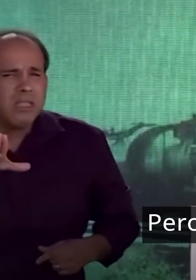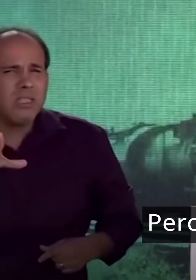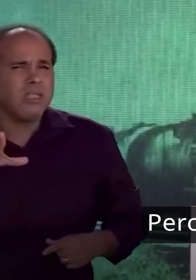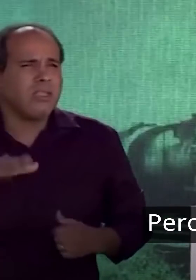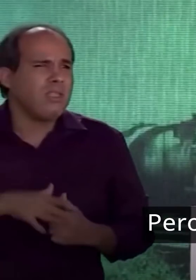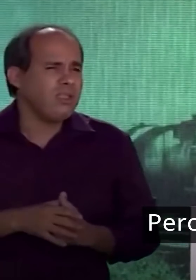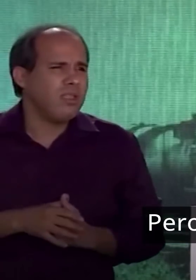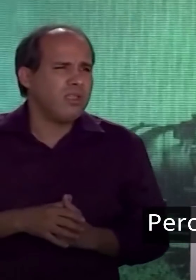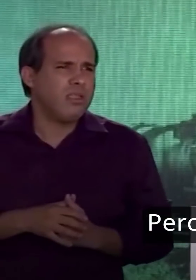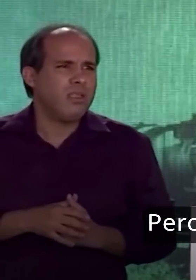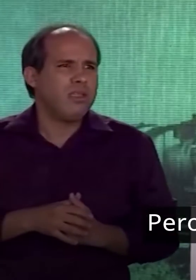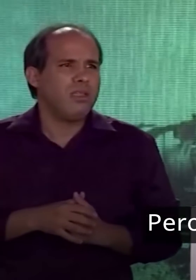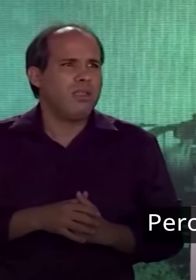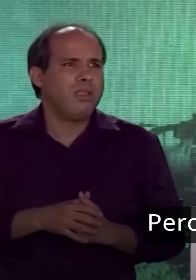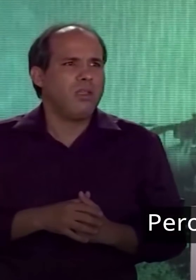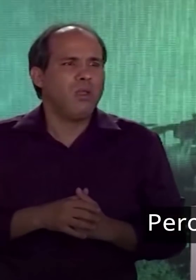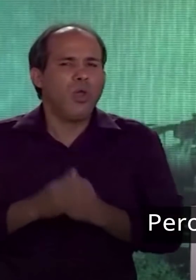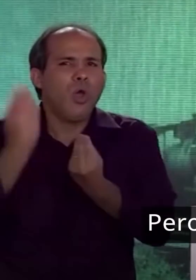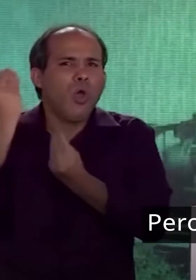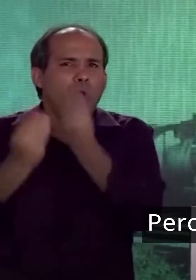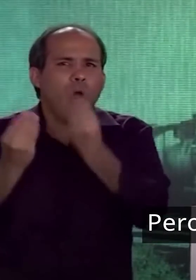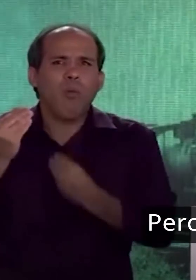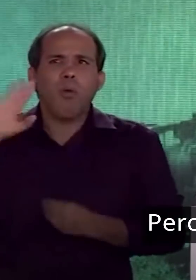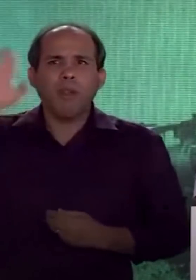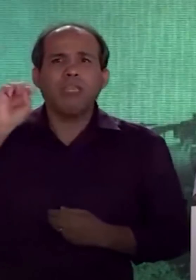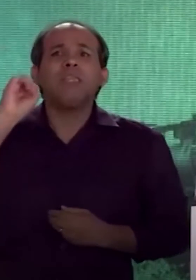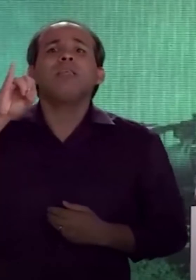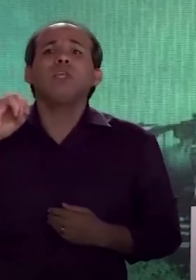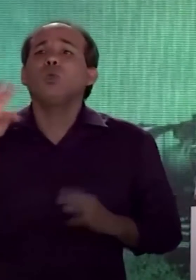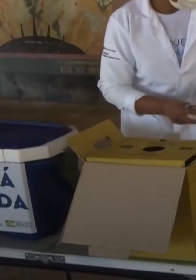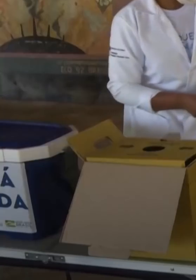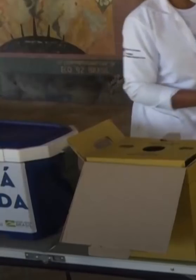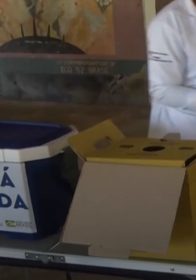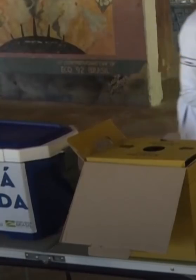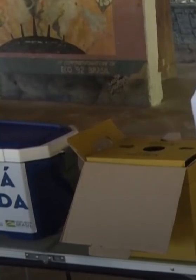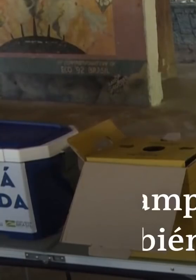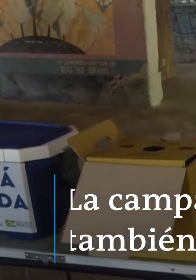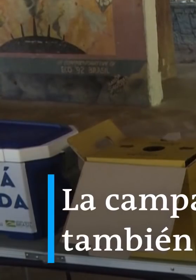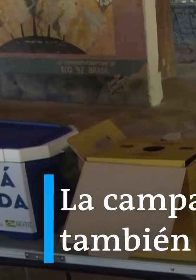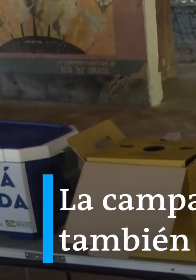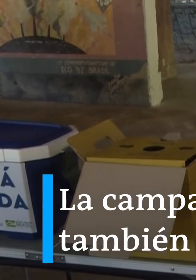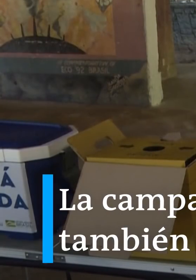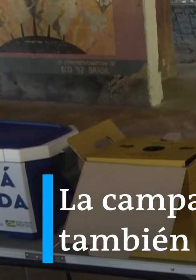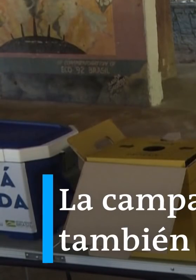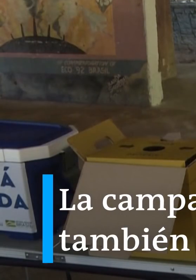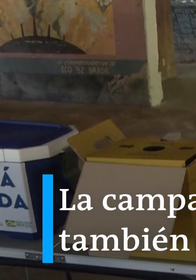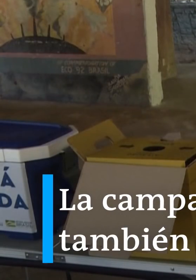onde vai parar o Brasil se nós pararmos?